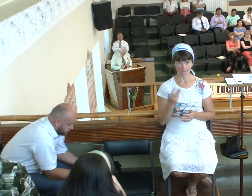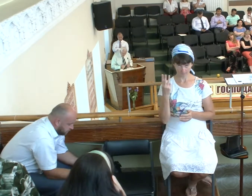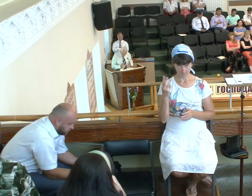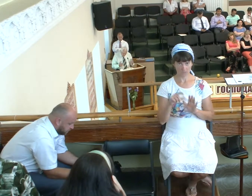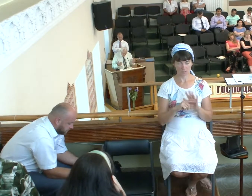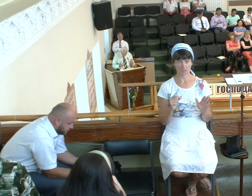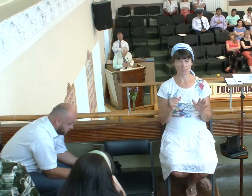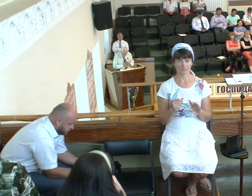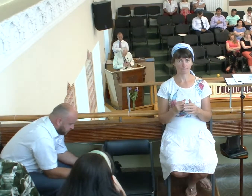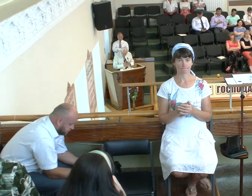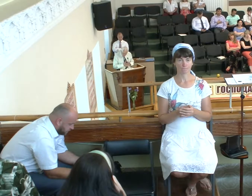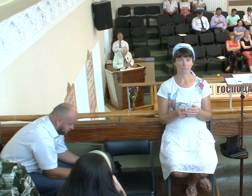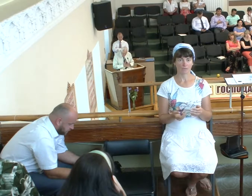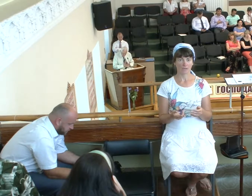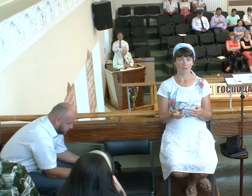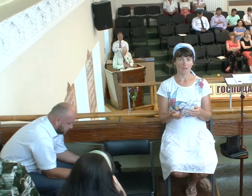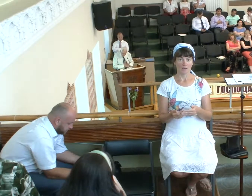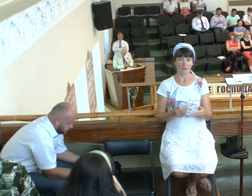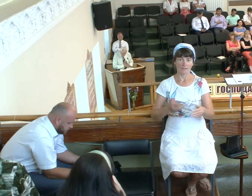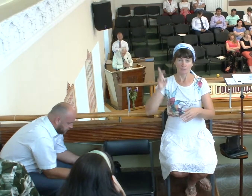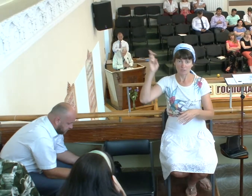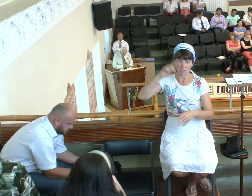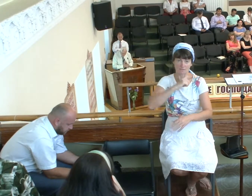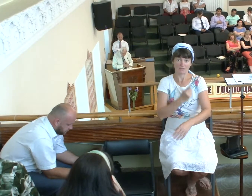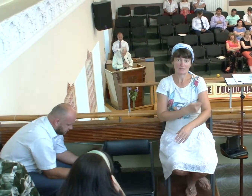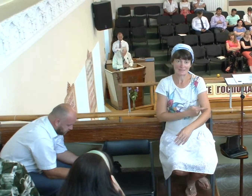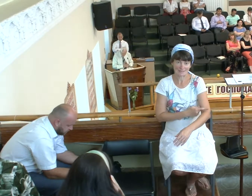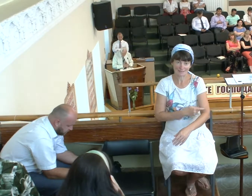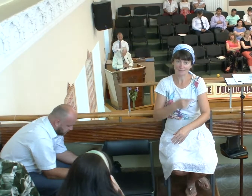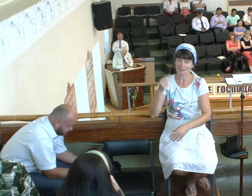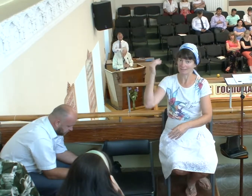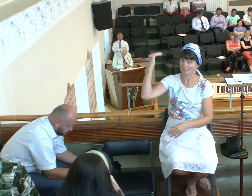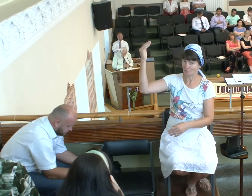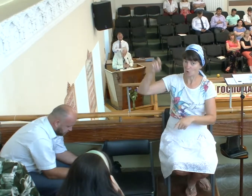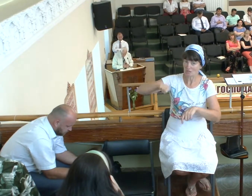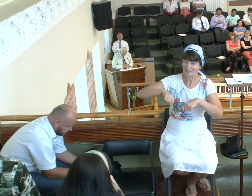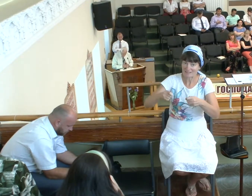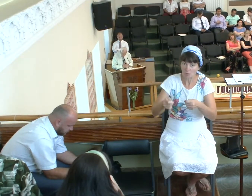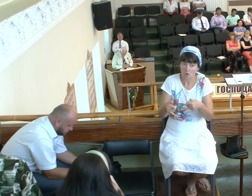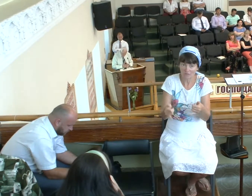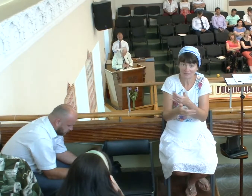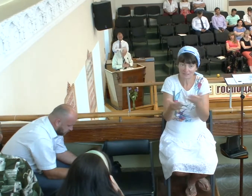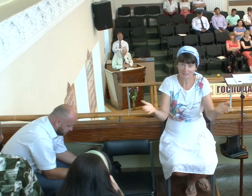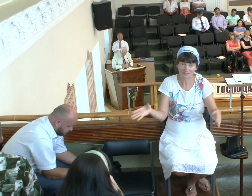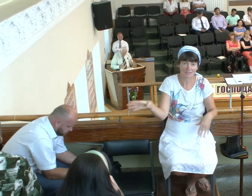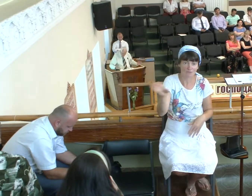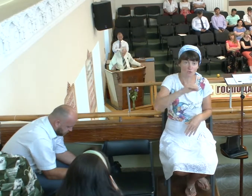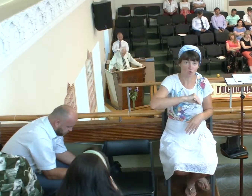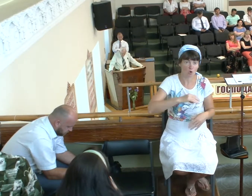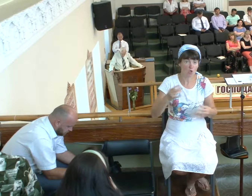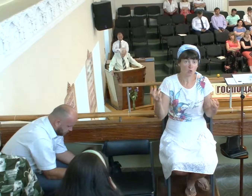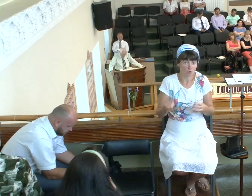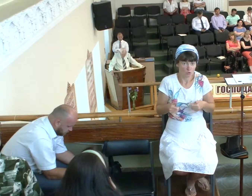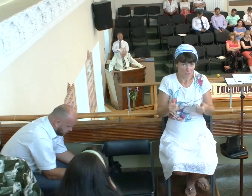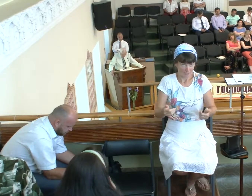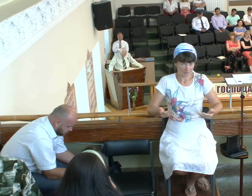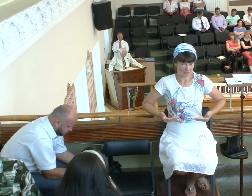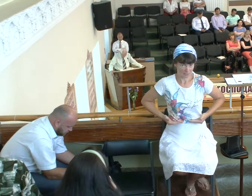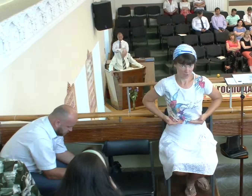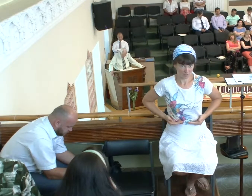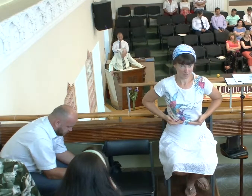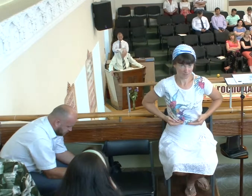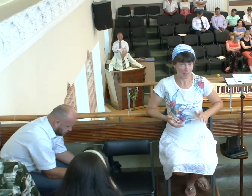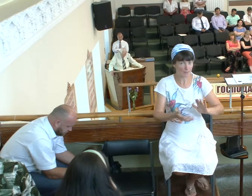4. Как от божественной силы Его даровано нам все потребное для жизни и благочестия через познание призвавшего